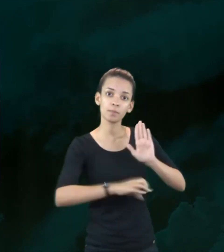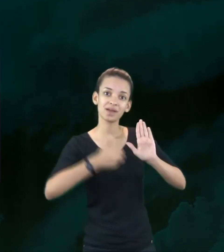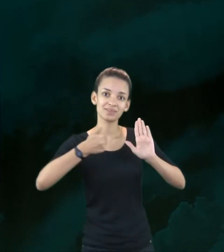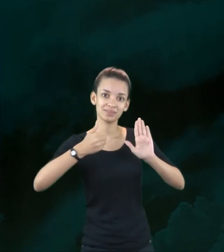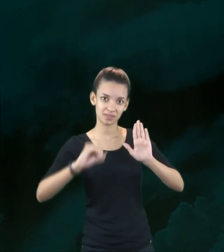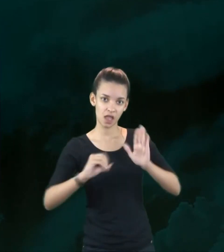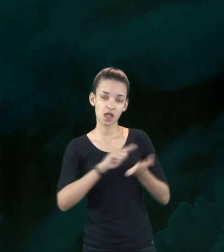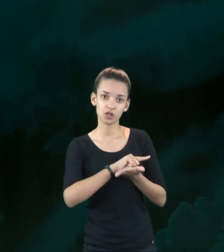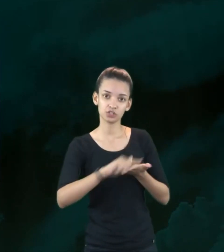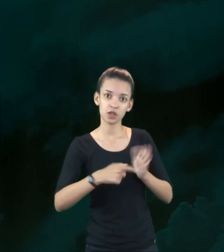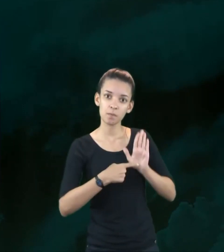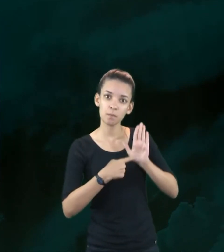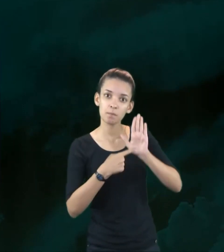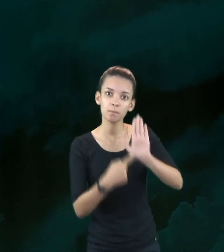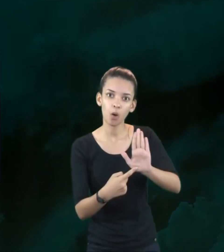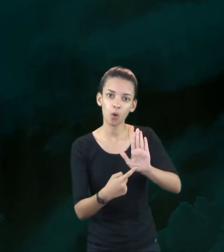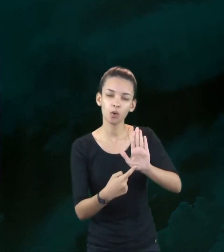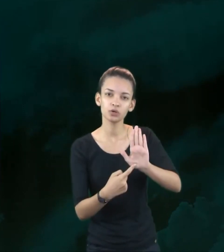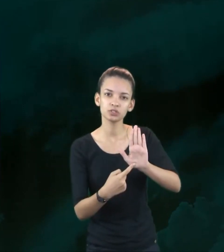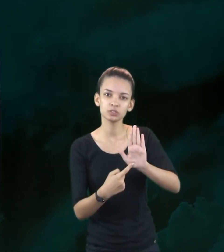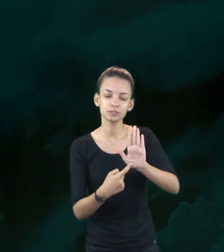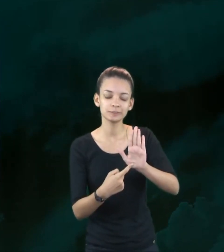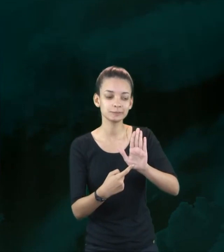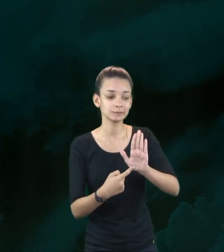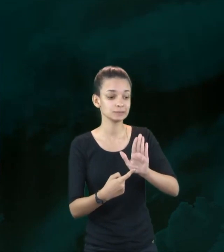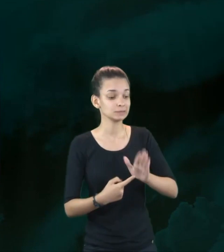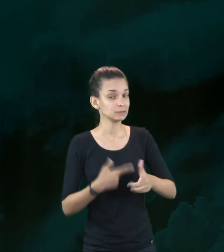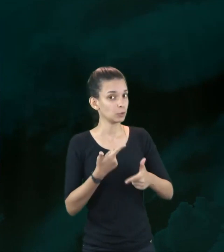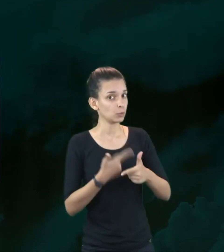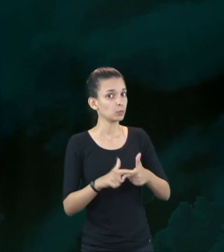já aconteceu alguma coisa muito séria.